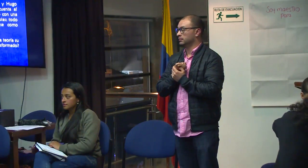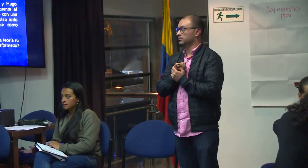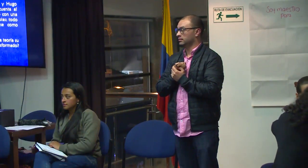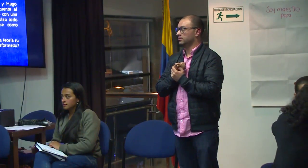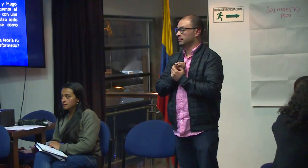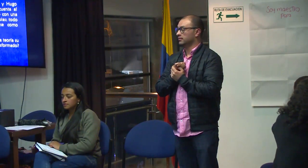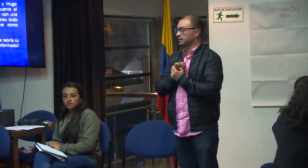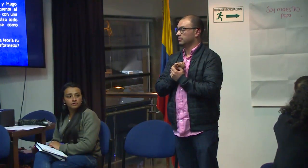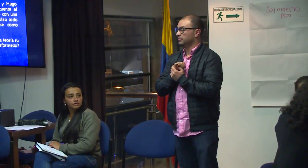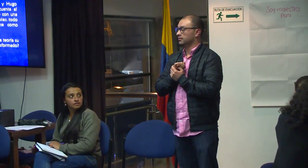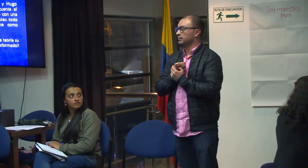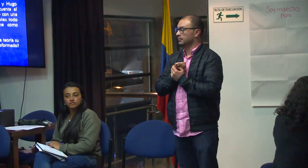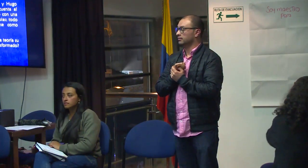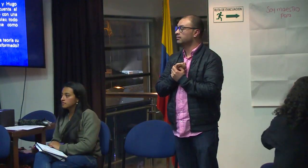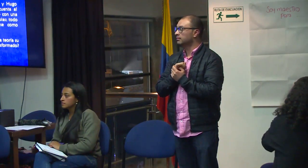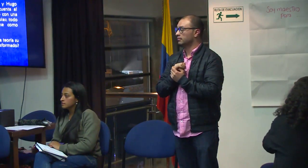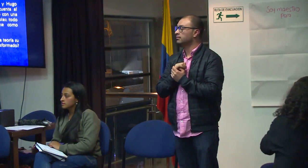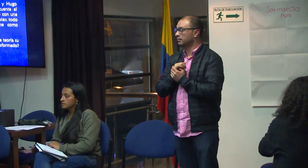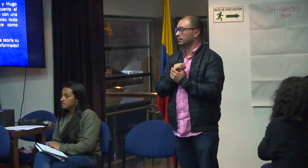entonces eso nos hace iguales.